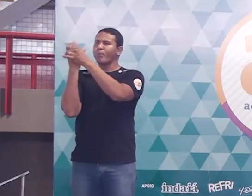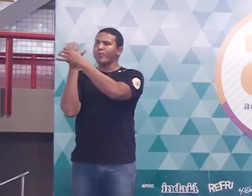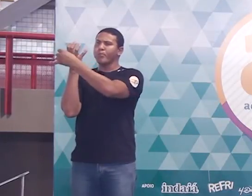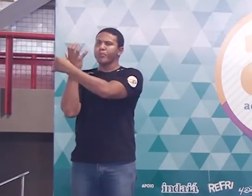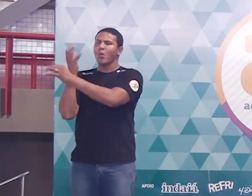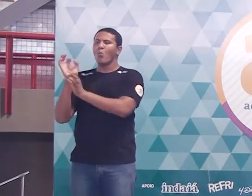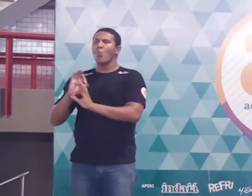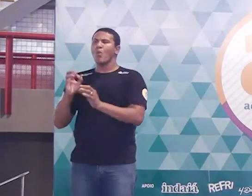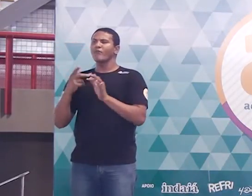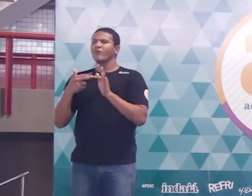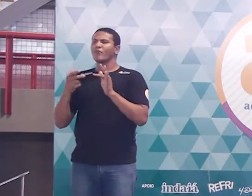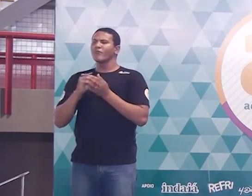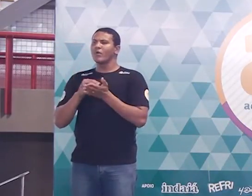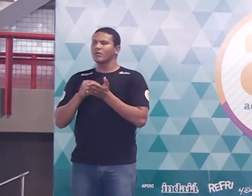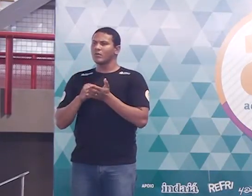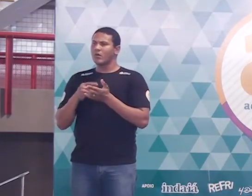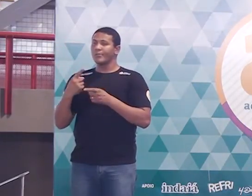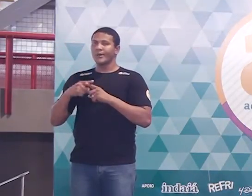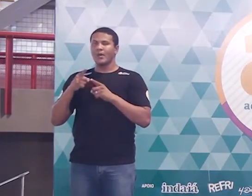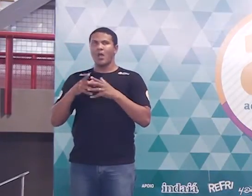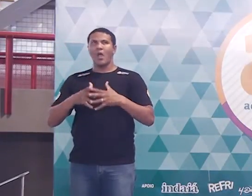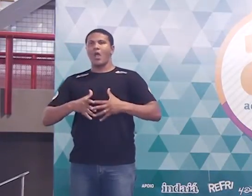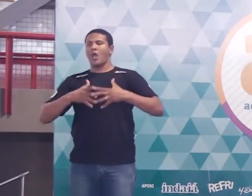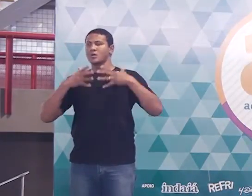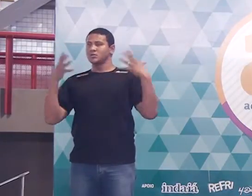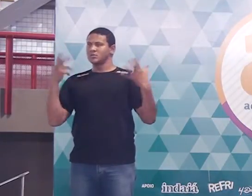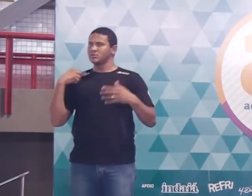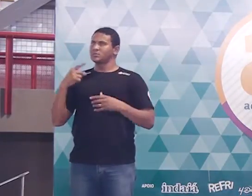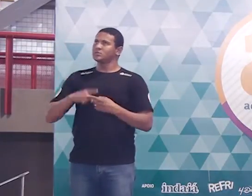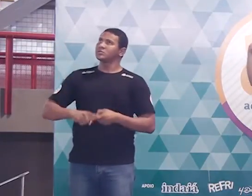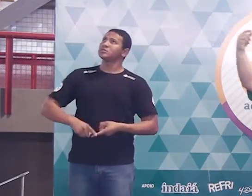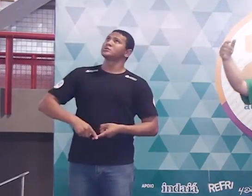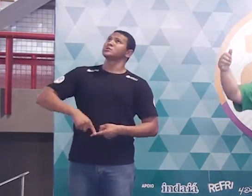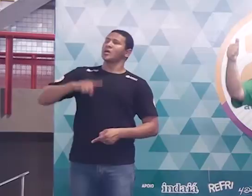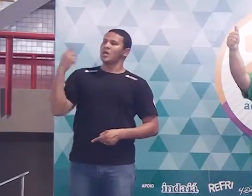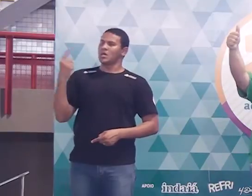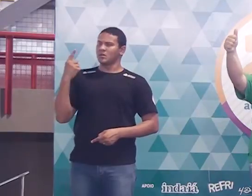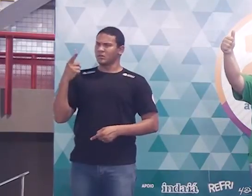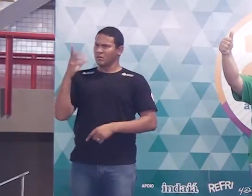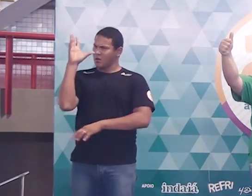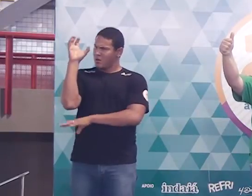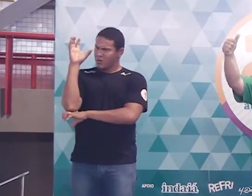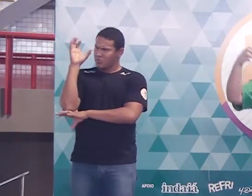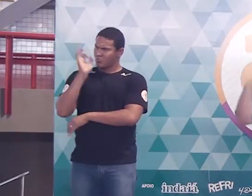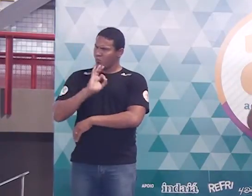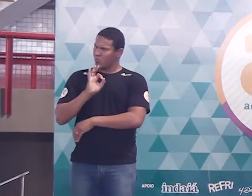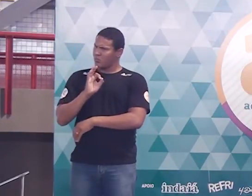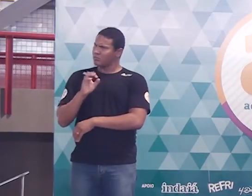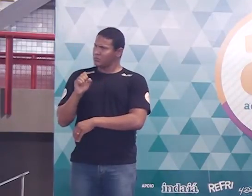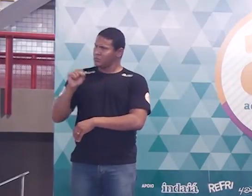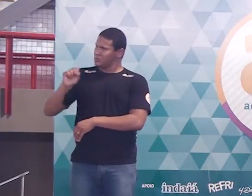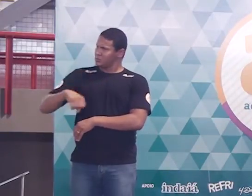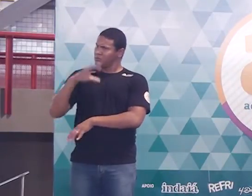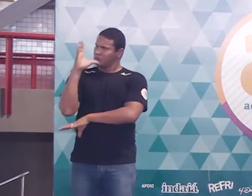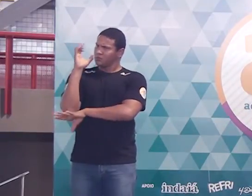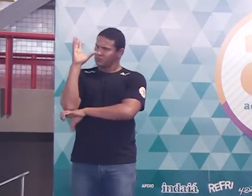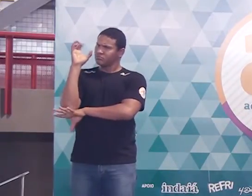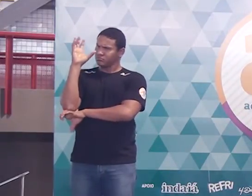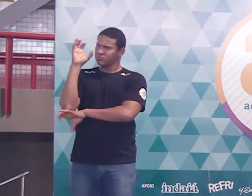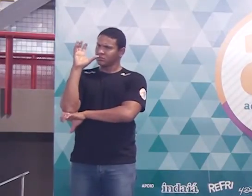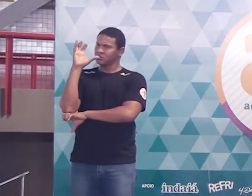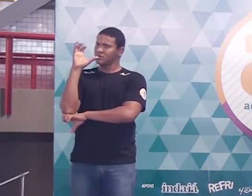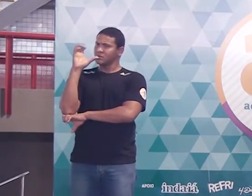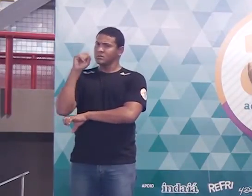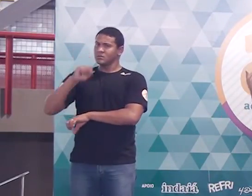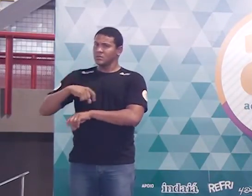Aí você diz assim, Lázaro, quer dizer então que um cajueiro bem grande ele não faz fotossíntese? Não, faz bastante. Só